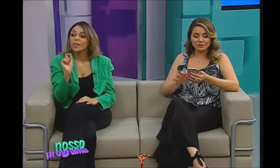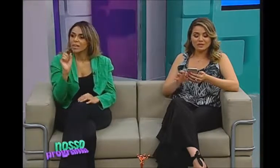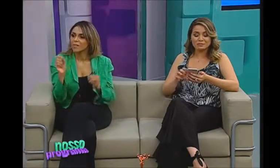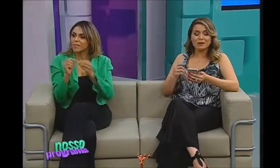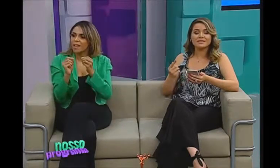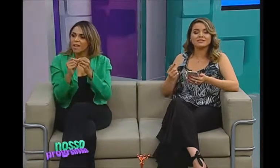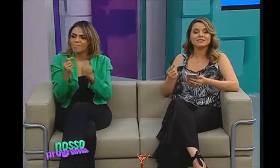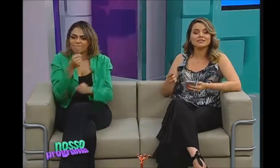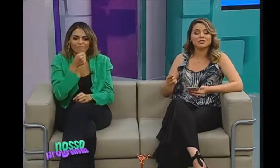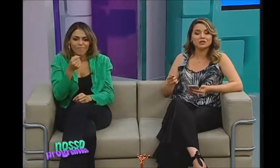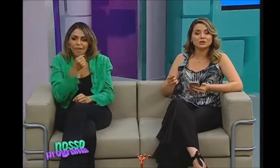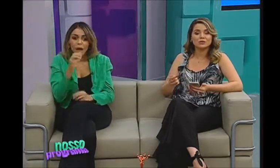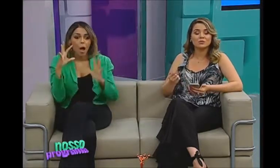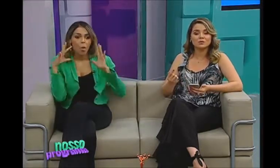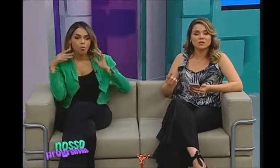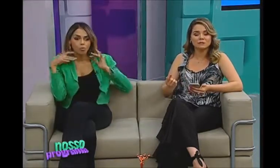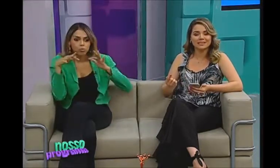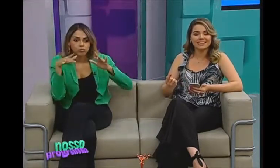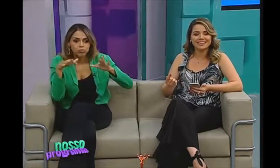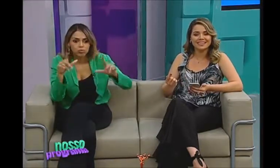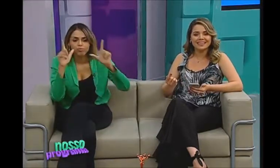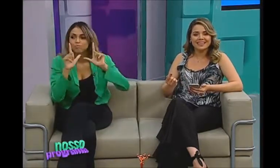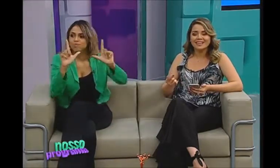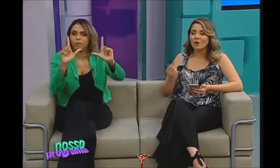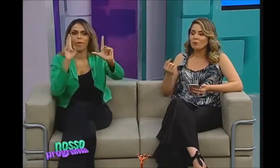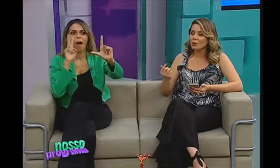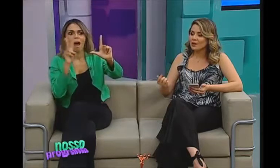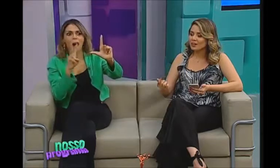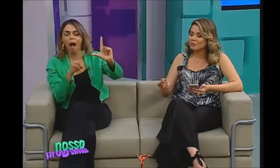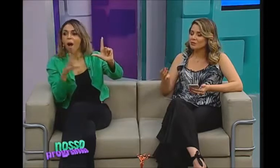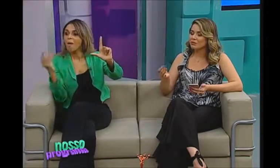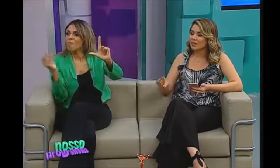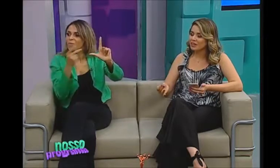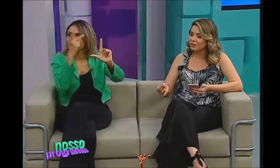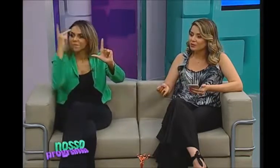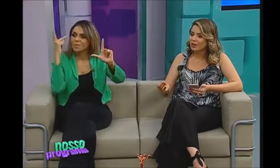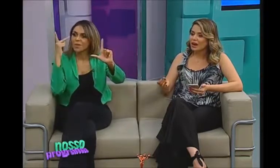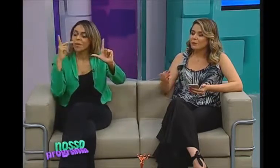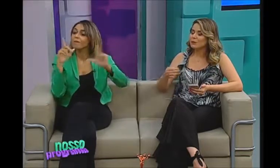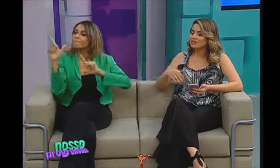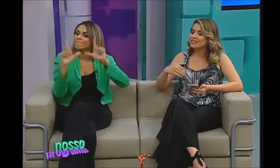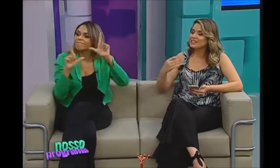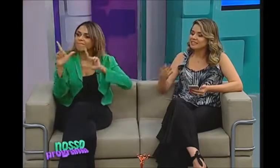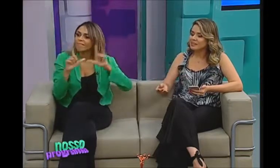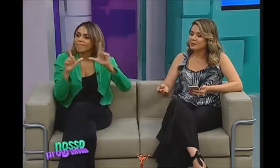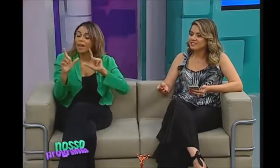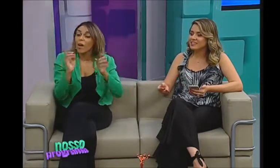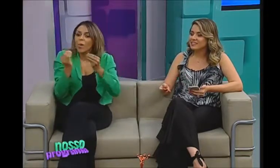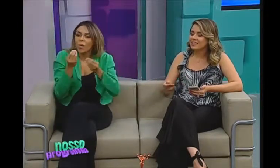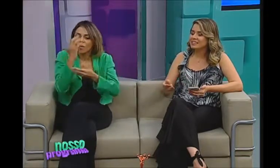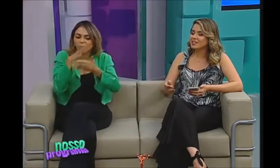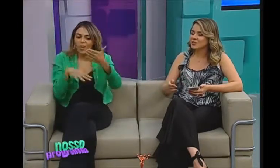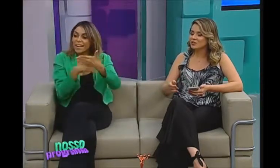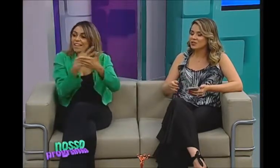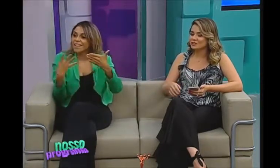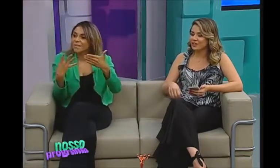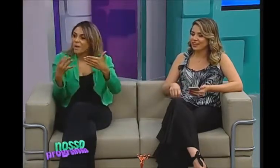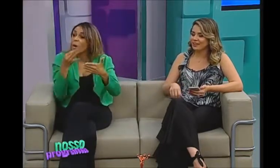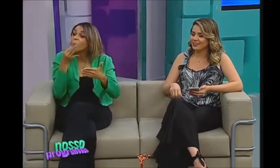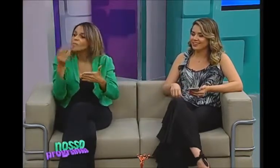programas mais assistidos em Moçambique. E é um programa feito a partir das Libras. O que você achou disso, hein, Helder?